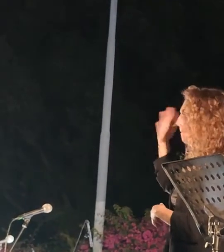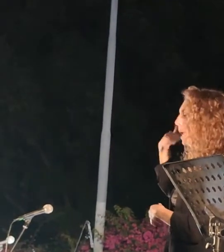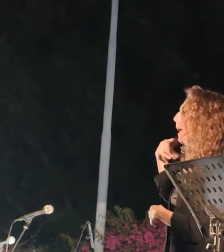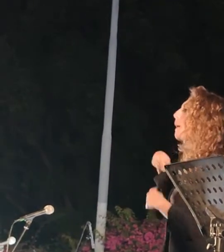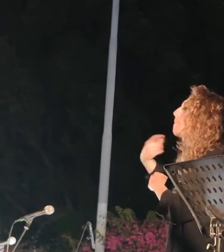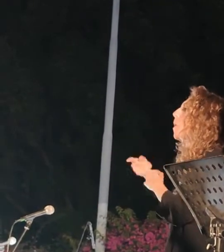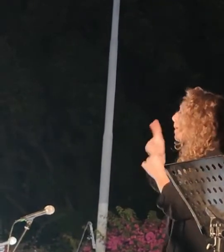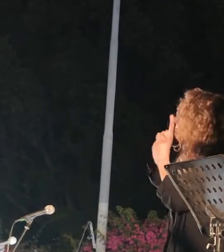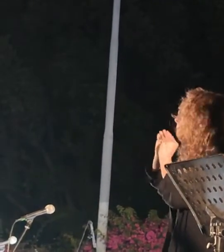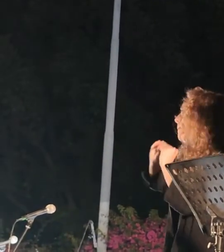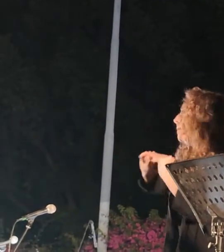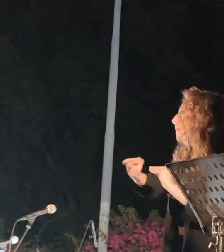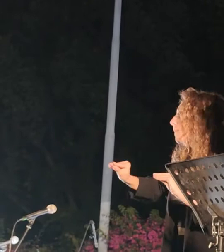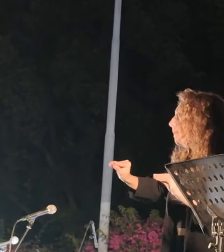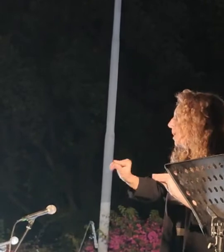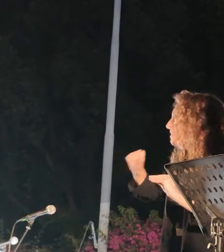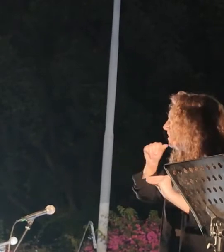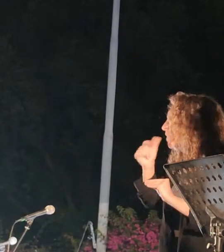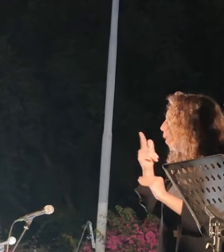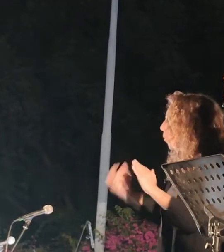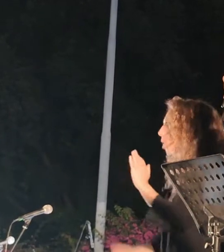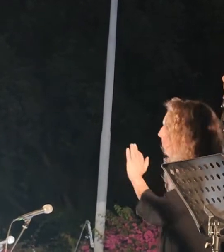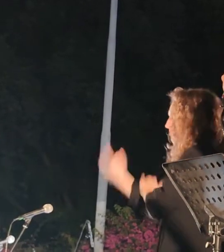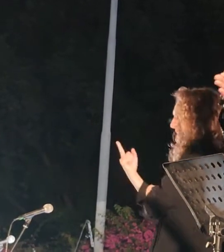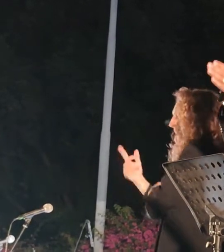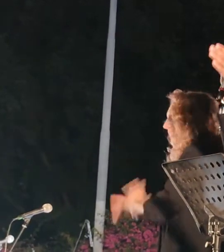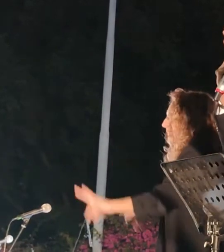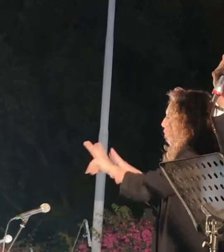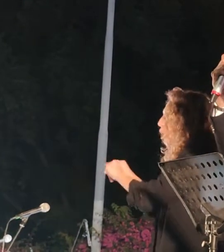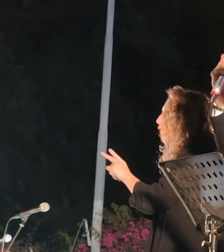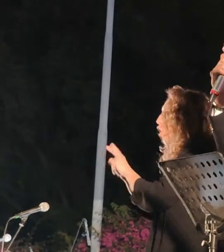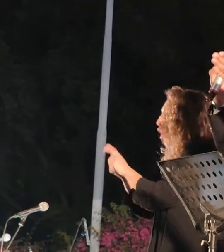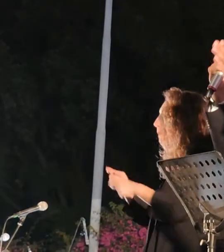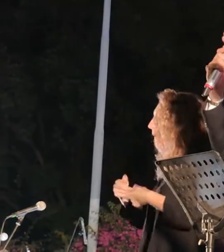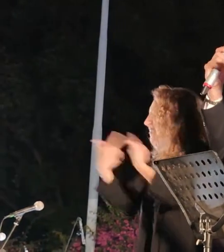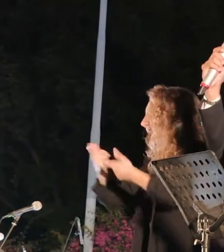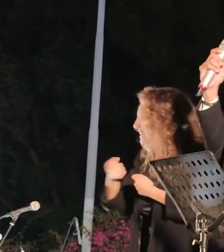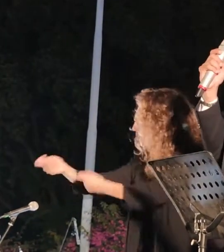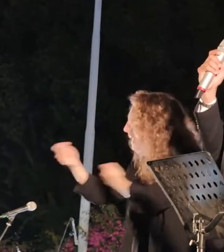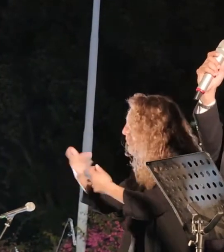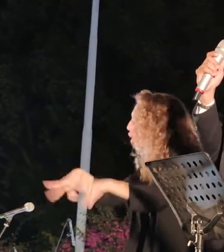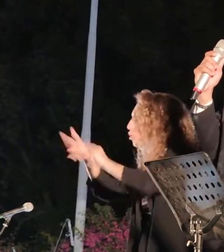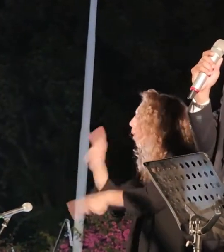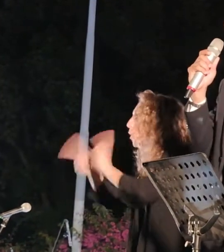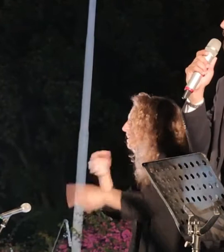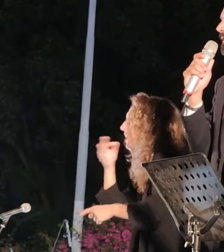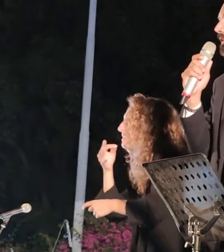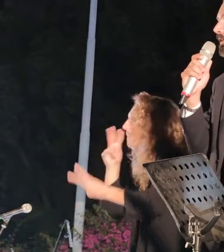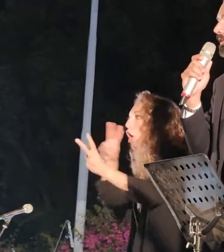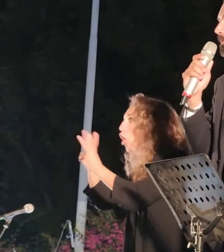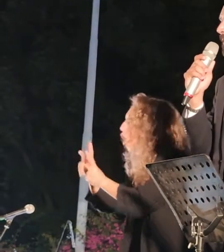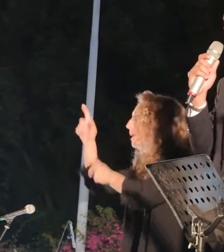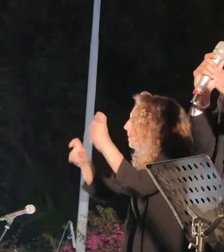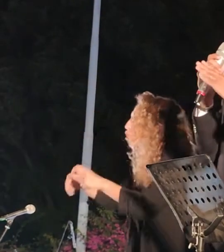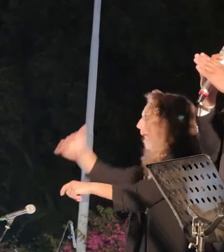da dove veniamo e come si fa ad ascoltare la gente. E da lì è nato che cosa? Il fenomeno